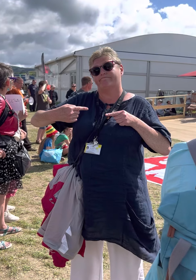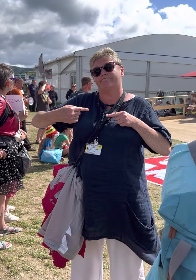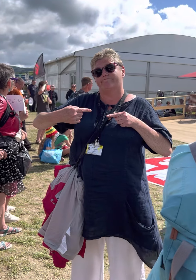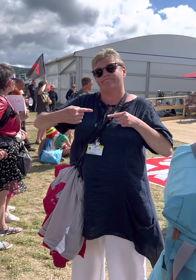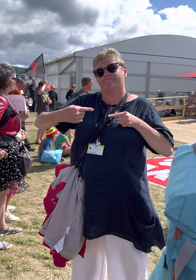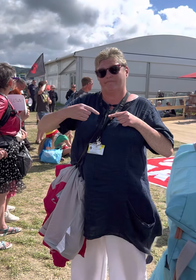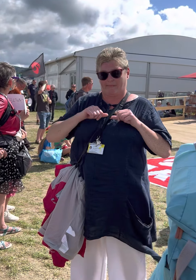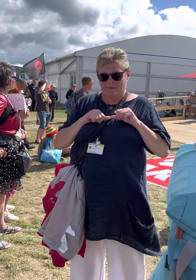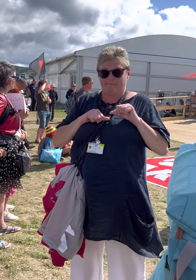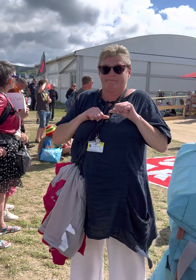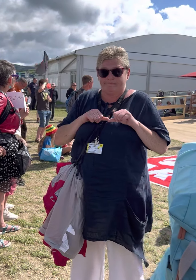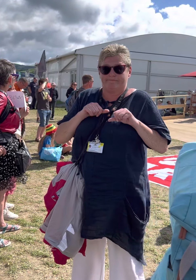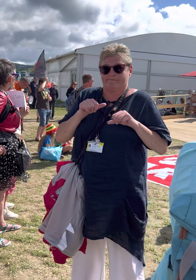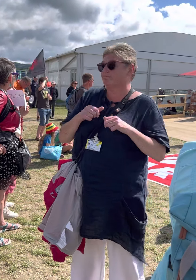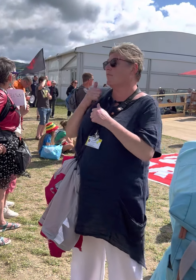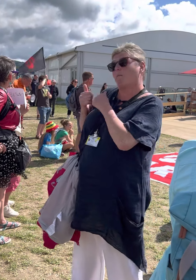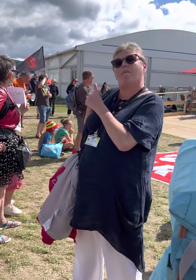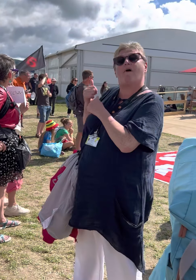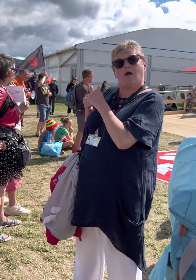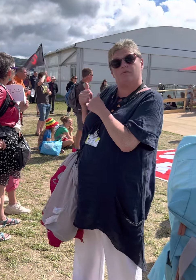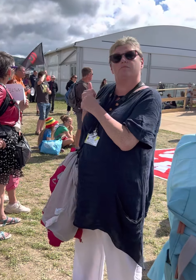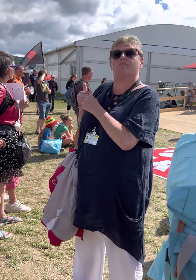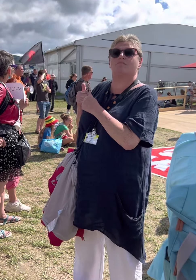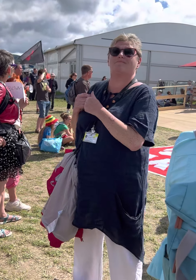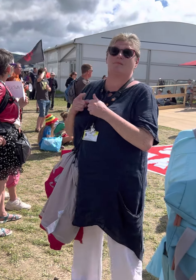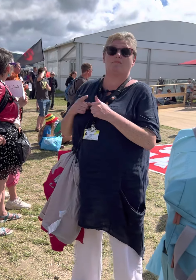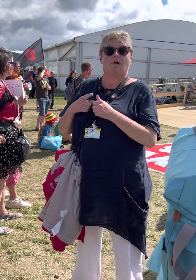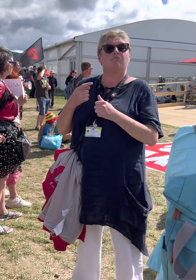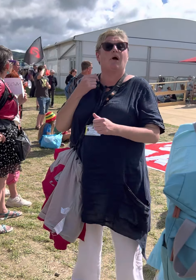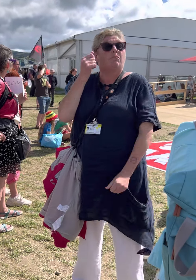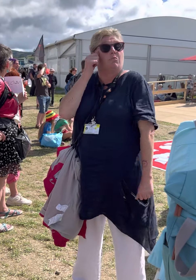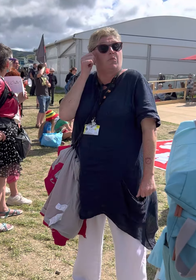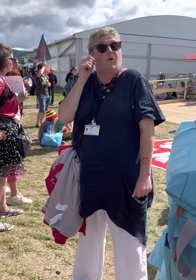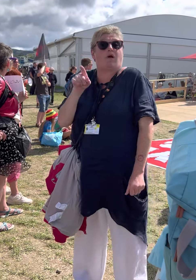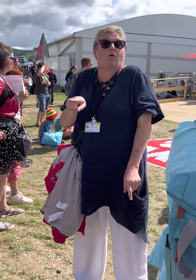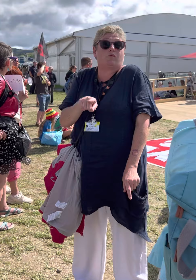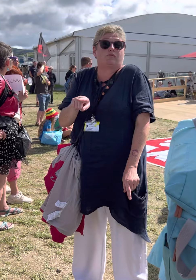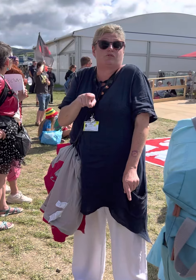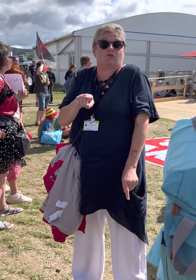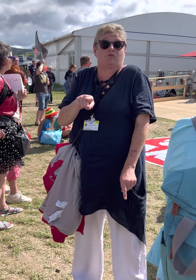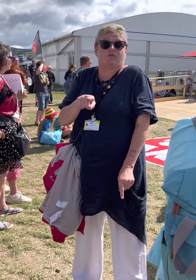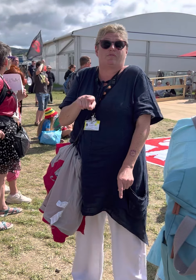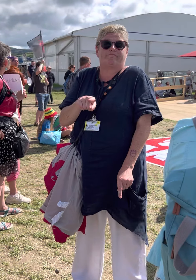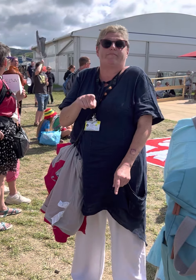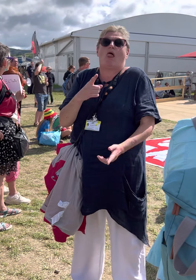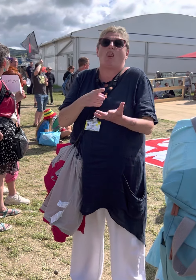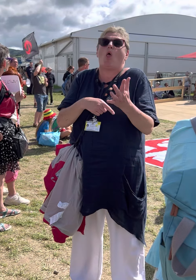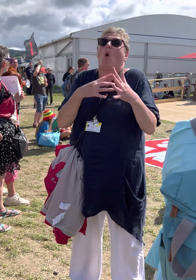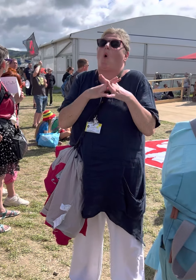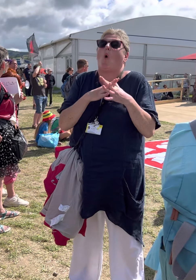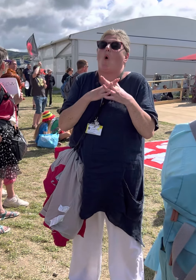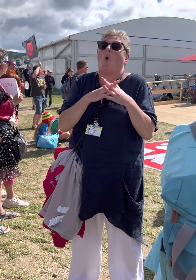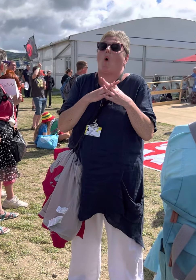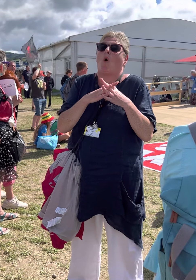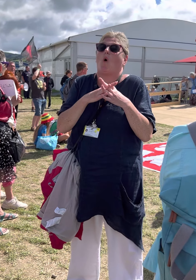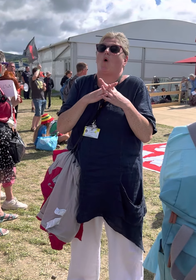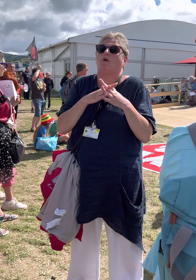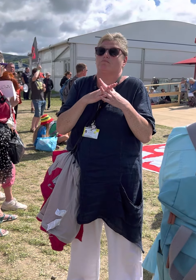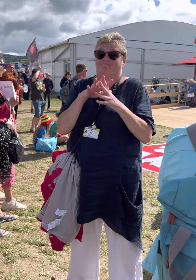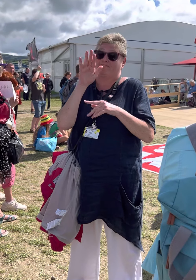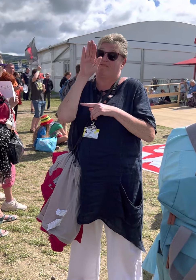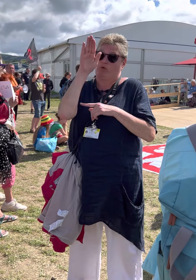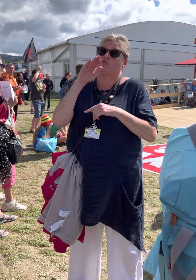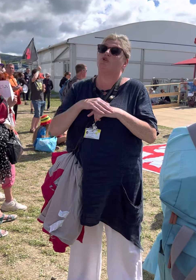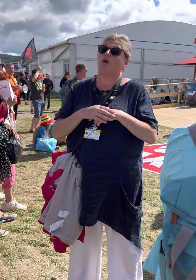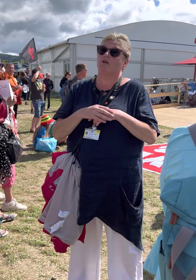Camau dwi'n eu canmol nhw'n wneud. Dwi hefyd yn hollol ymwybodol gyda nhw ddeddf llesiant y